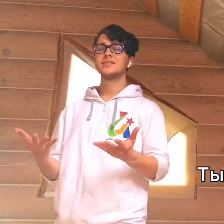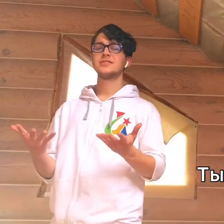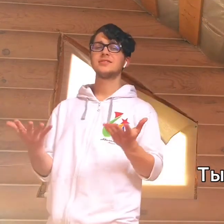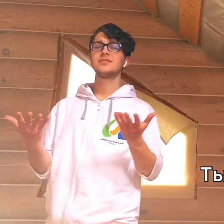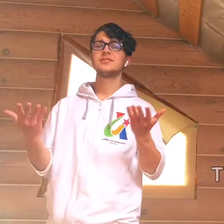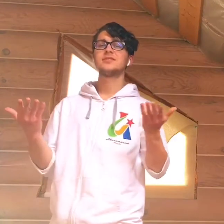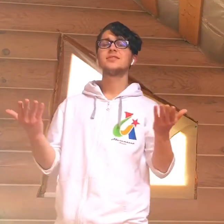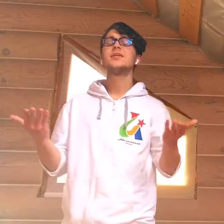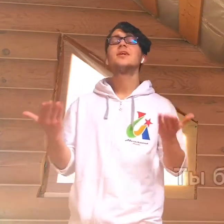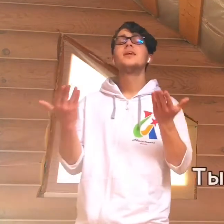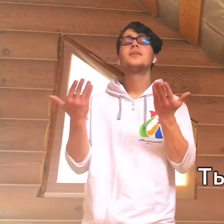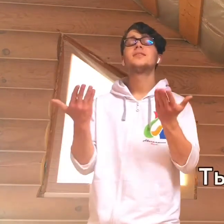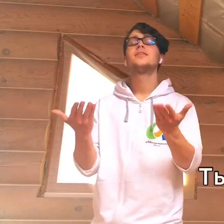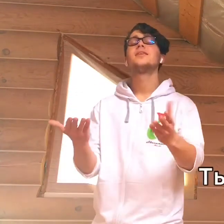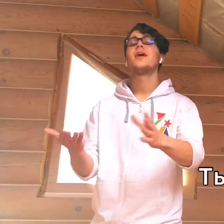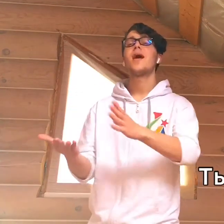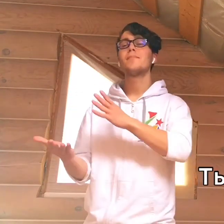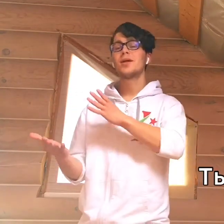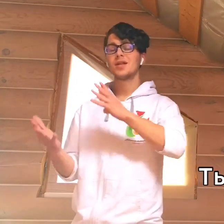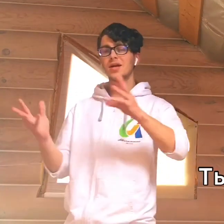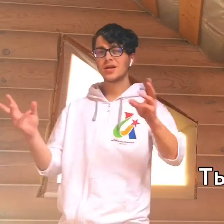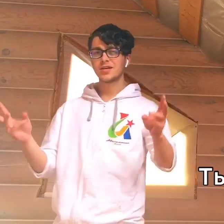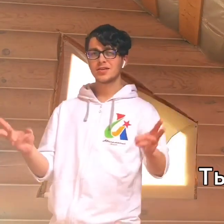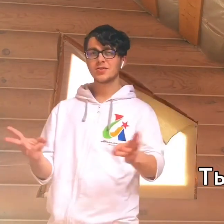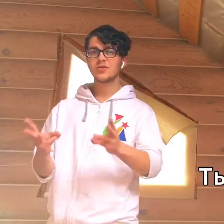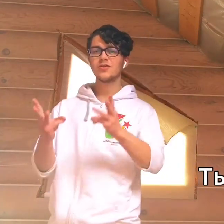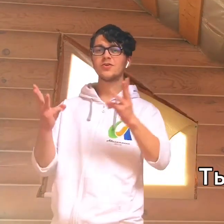случайной, ты была огнем.